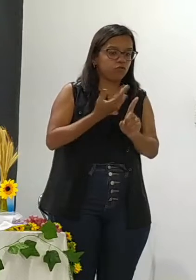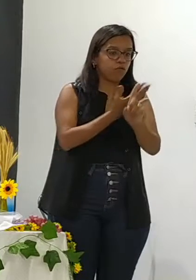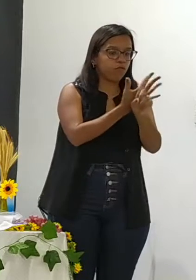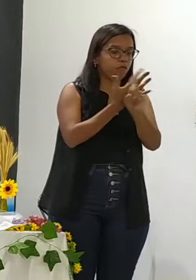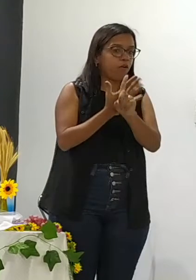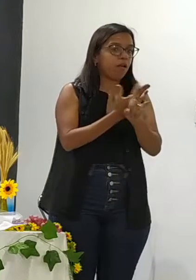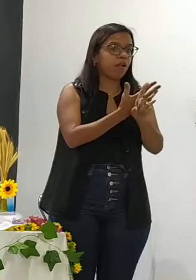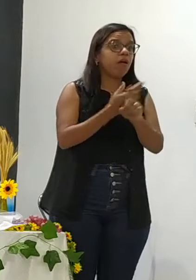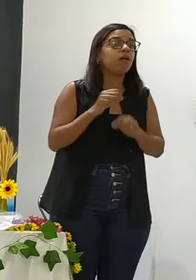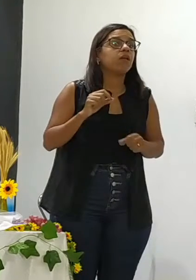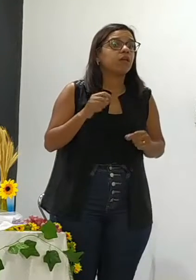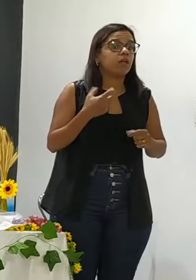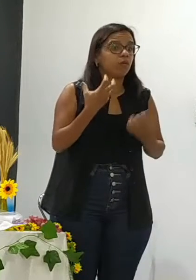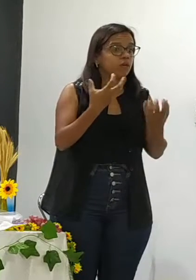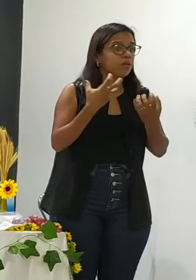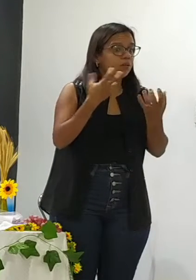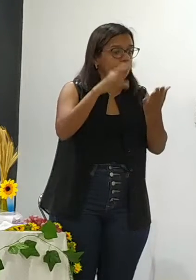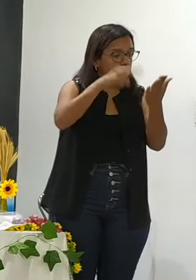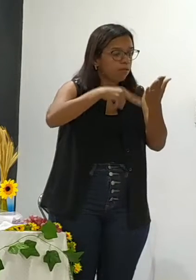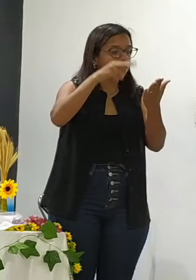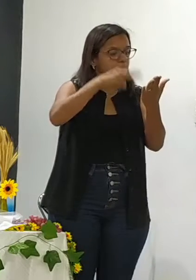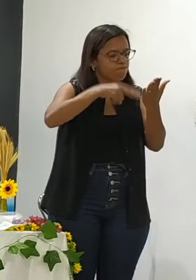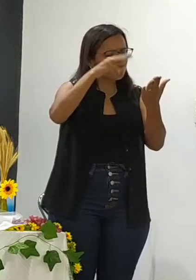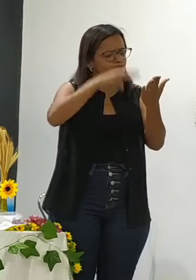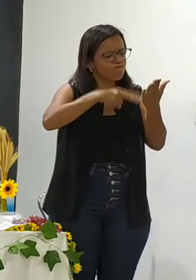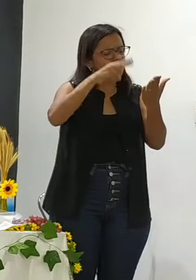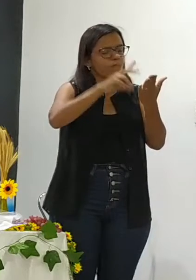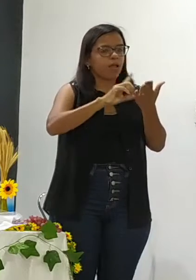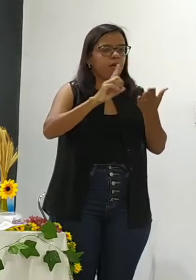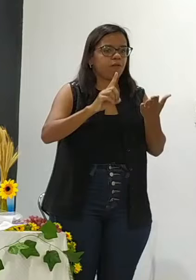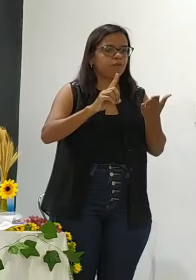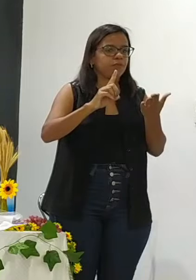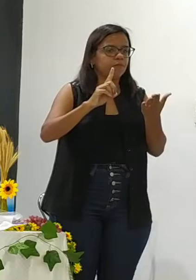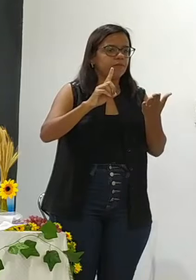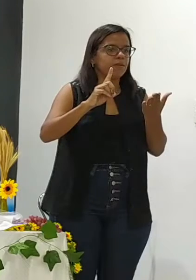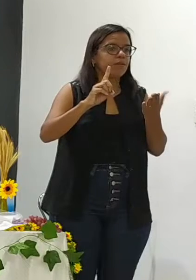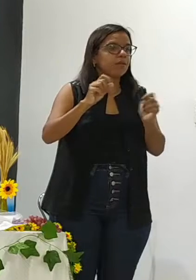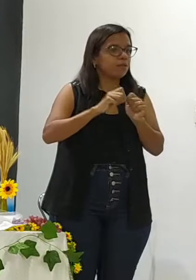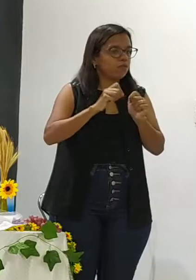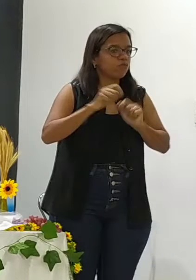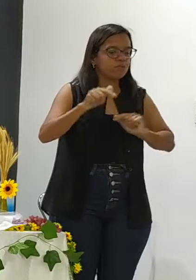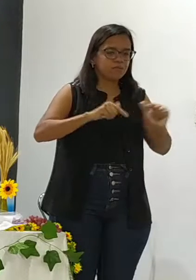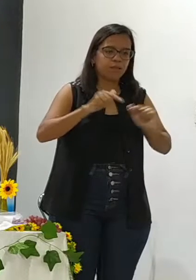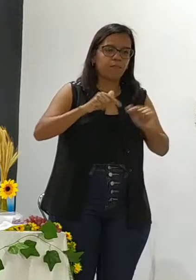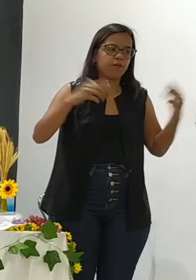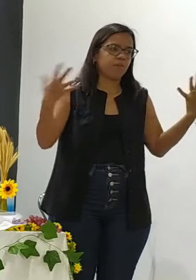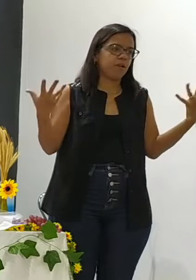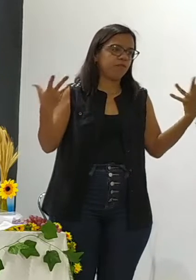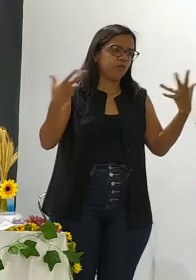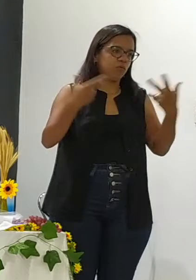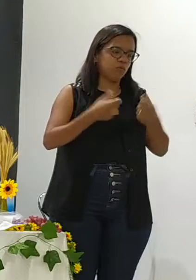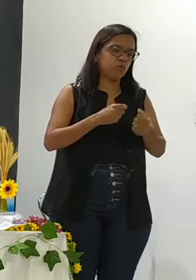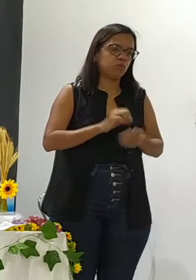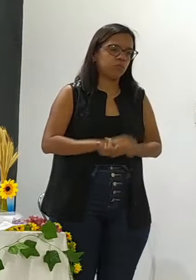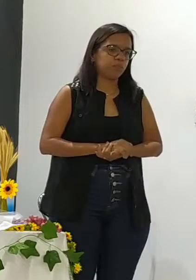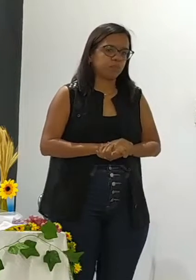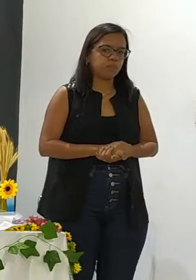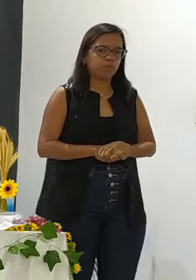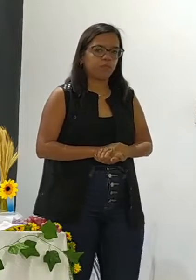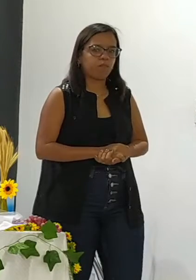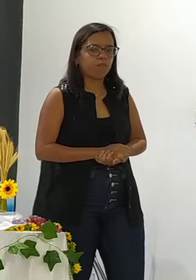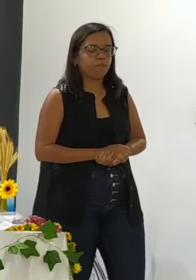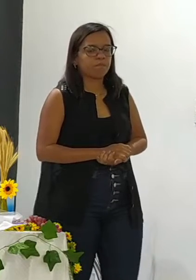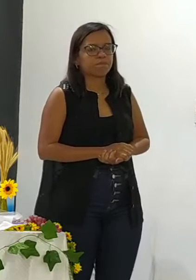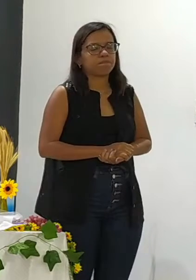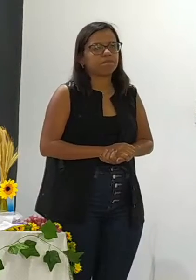até lá. Eu queria ver. E Deus fez uma obra até eu conhecia de Annalisa desse lá na época, não era